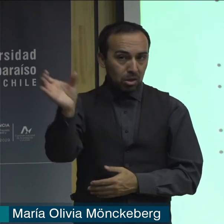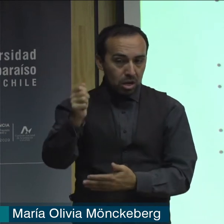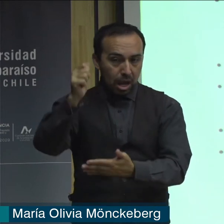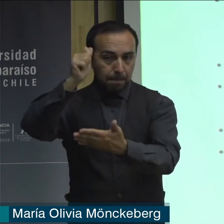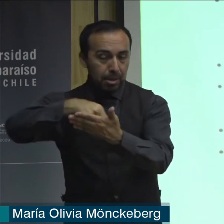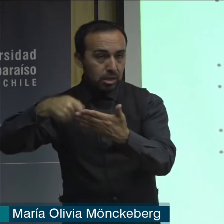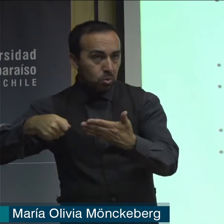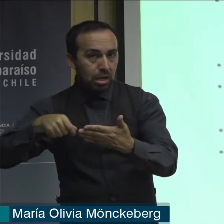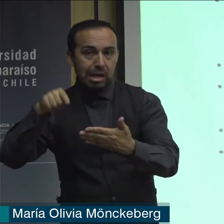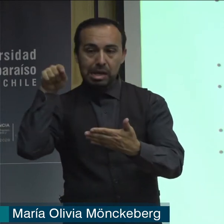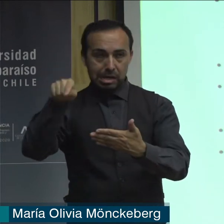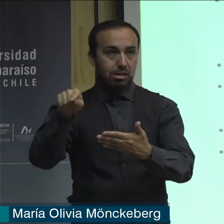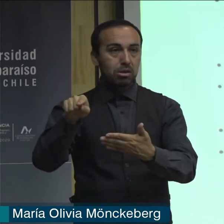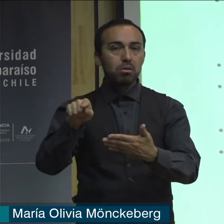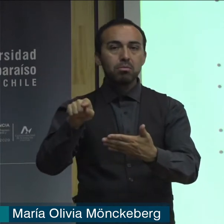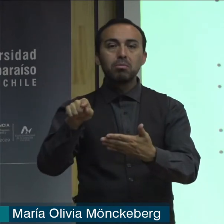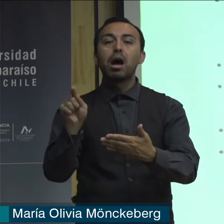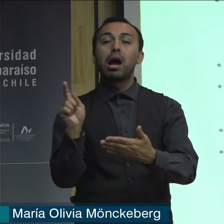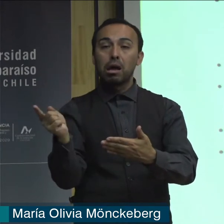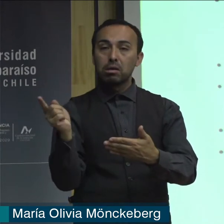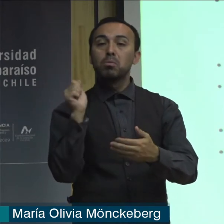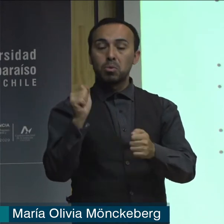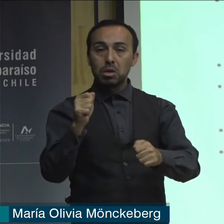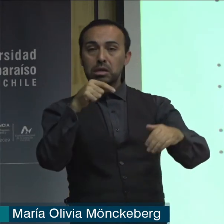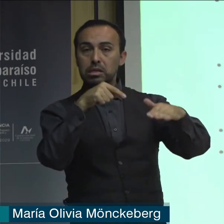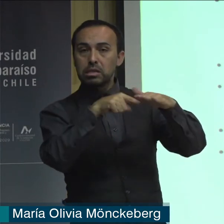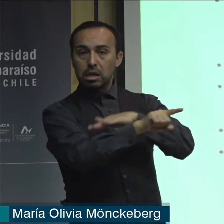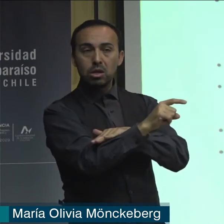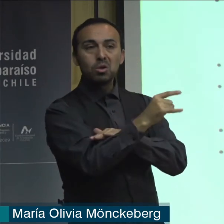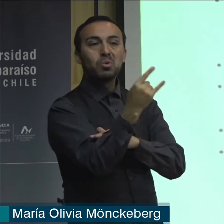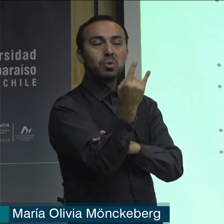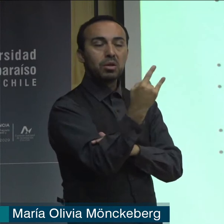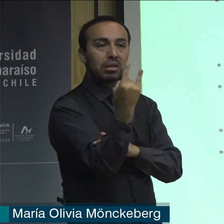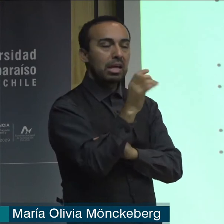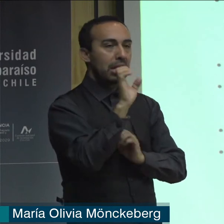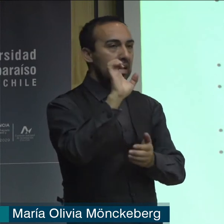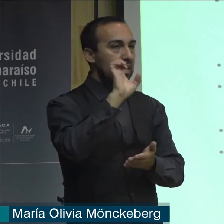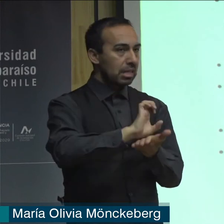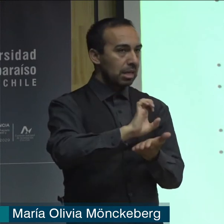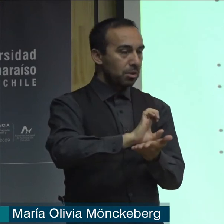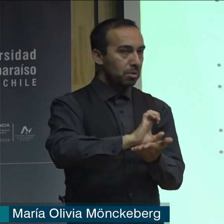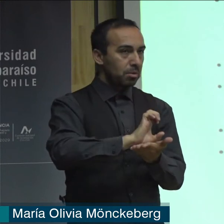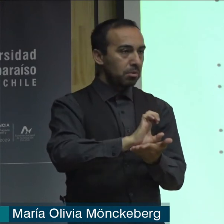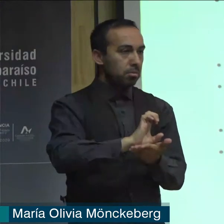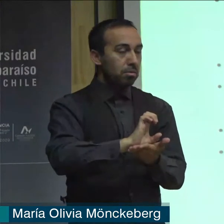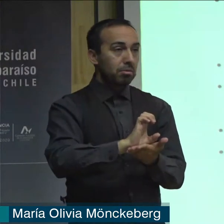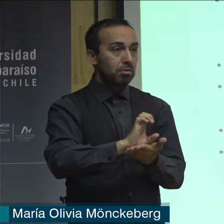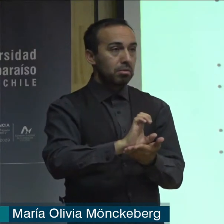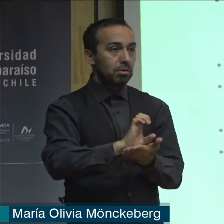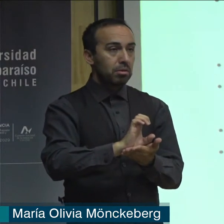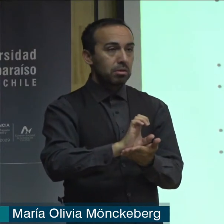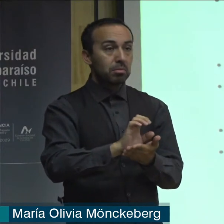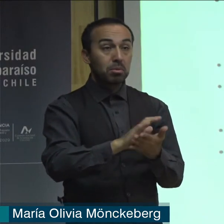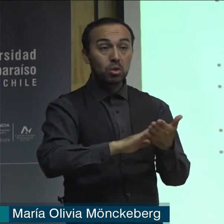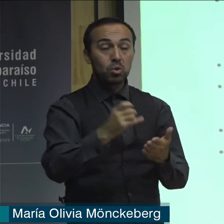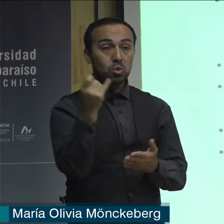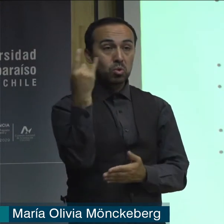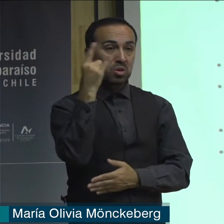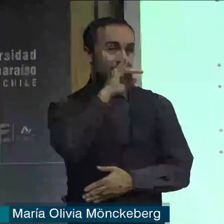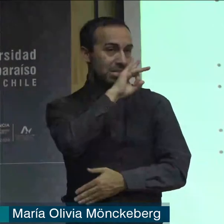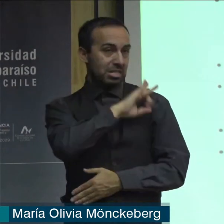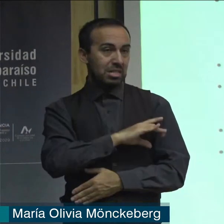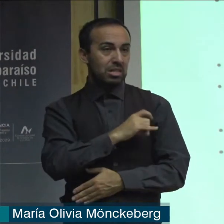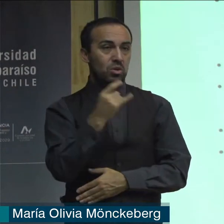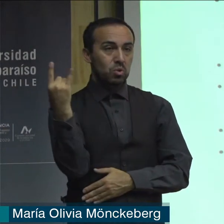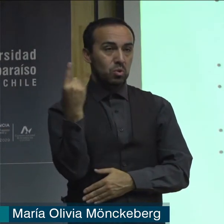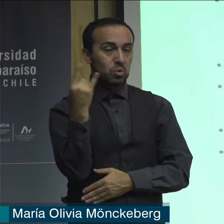pertenecía a las universidades a las dos universidades del Estado Esto está Universidad de chile con sucede